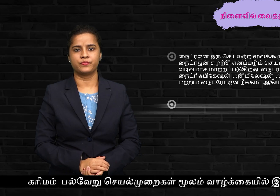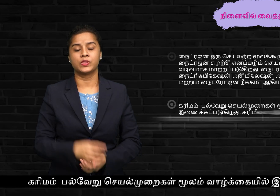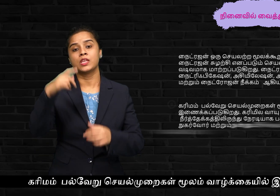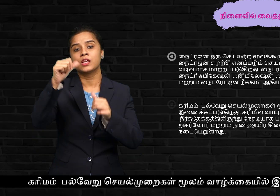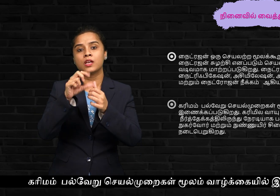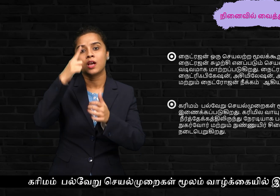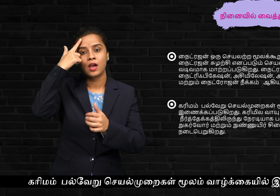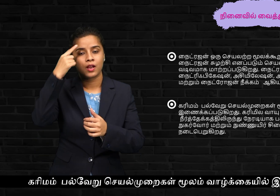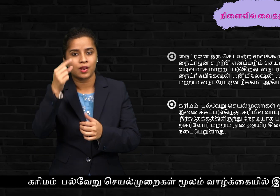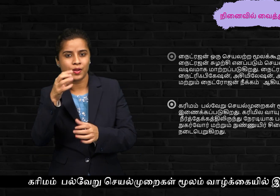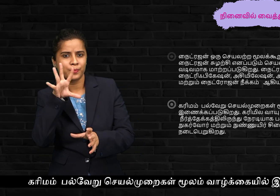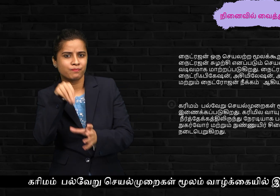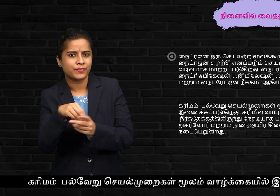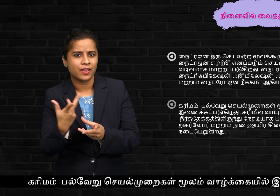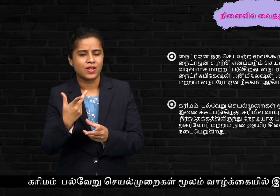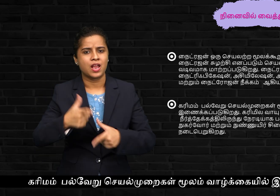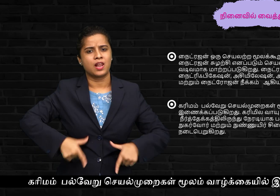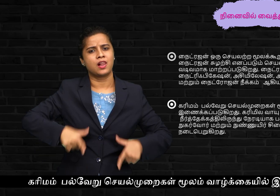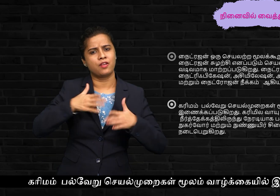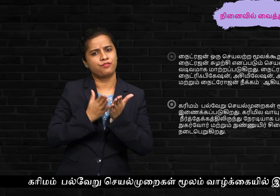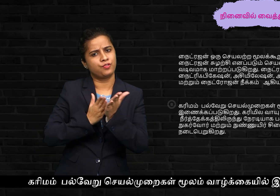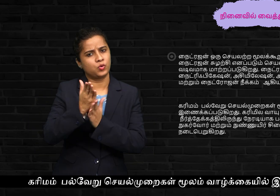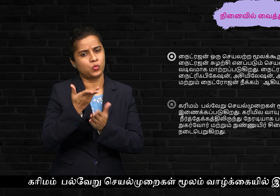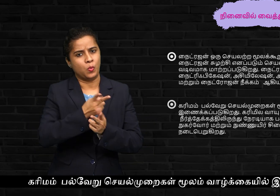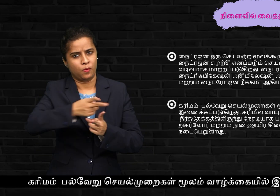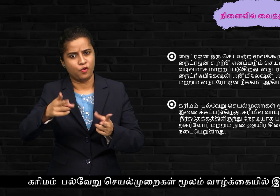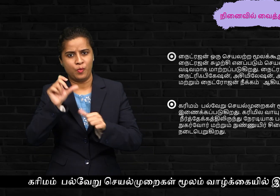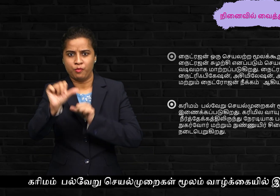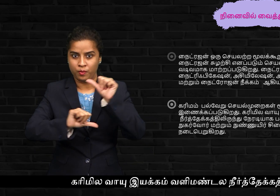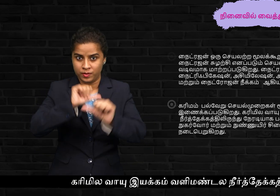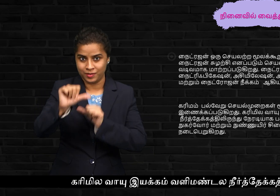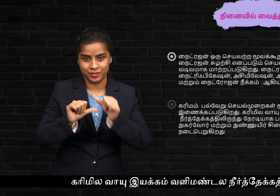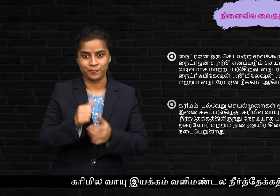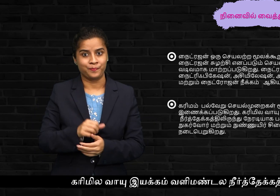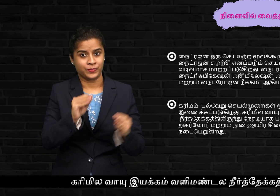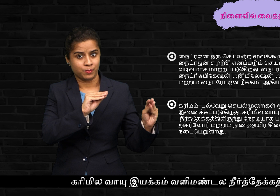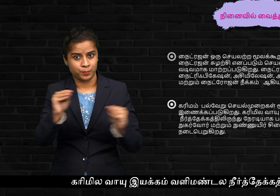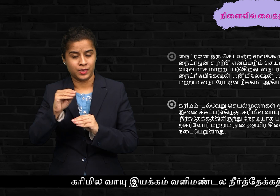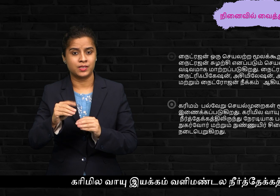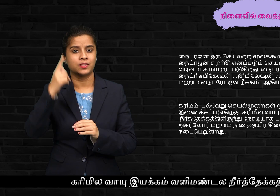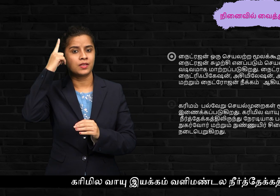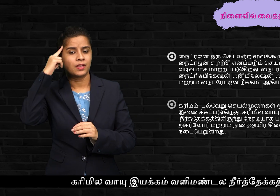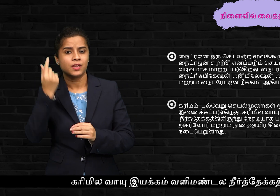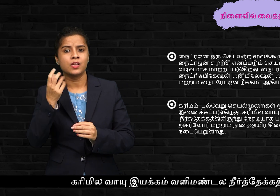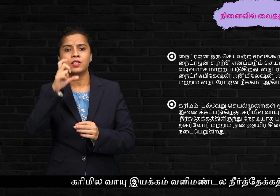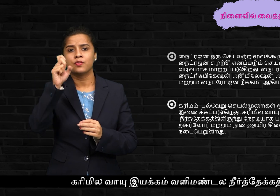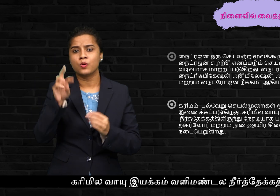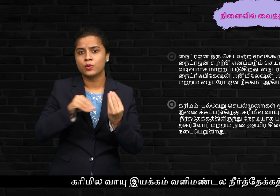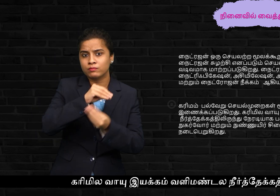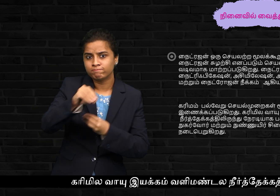கரிமம் பல்வேறு செயல்முறைகள் மூலம் வாழ்க்கையில் இணைக்கப்படுகிறது. கரிமல வாயு இயக்கம் வளிமண்டல